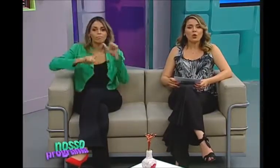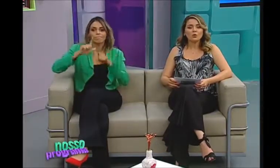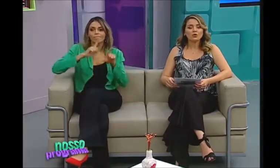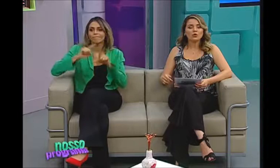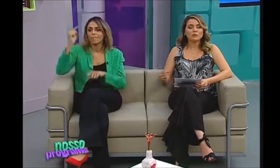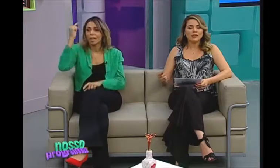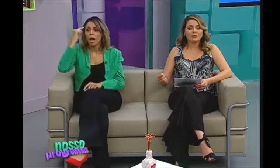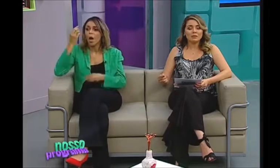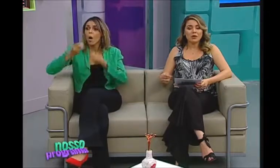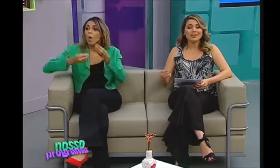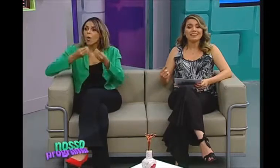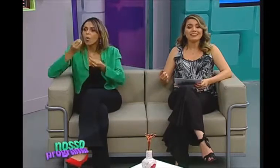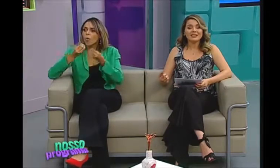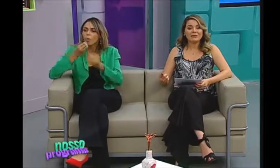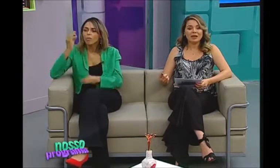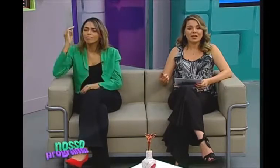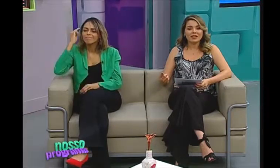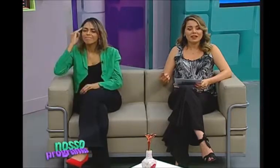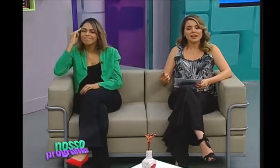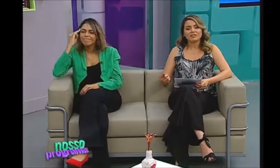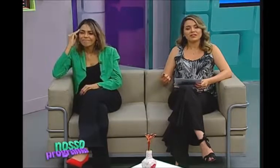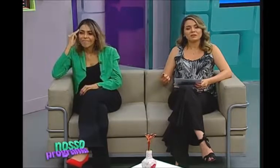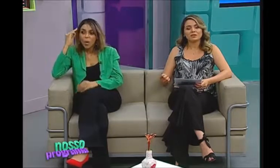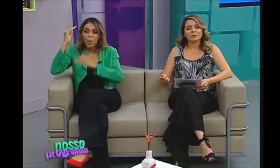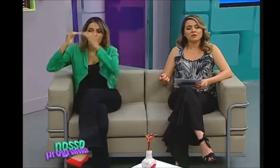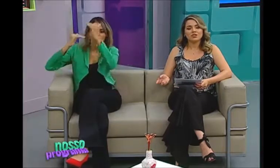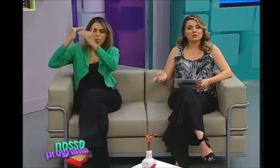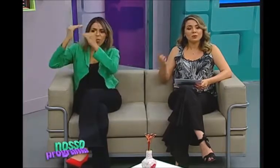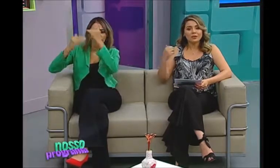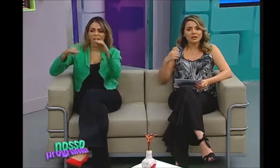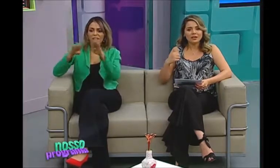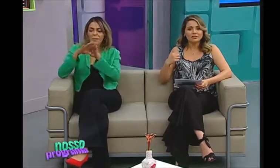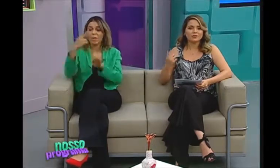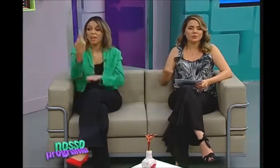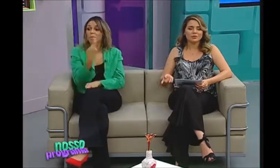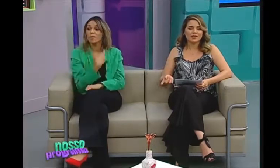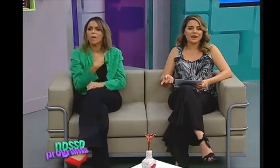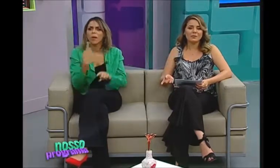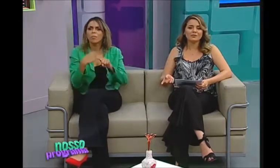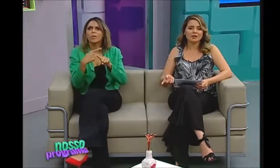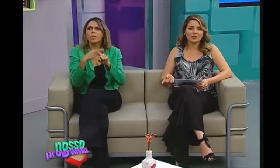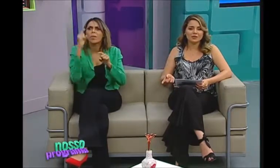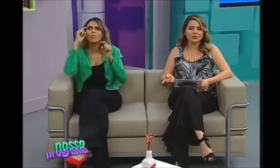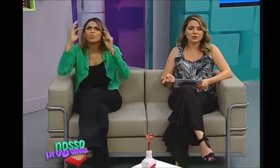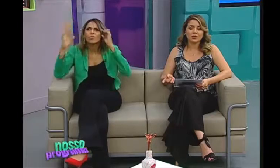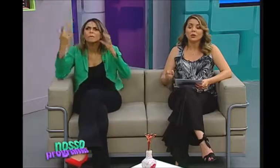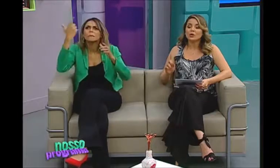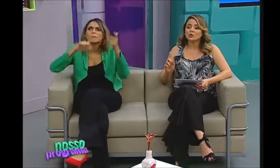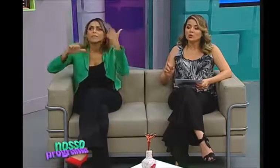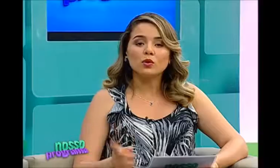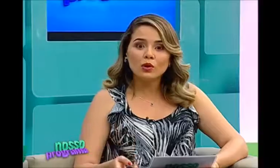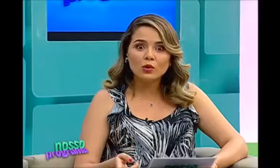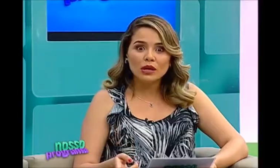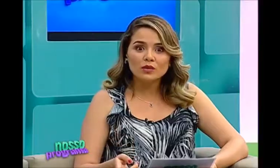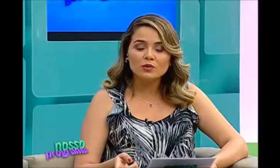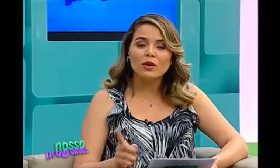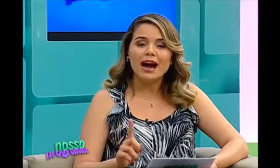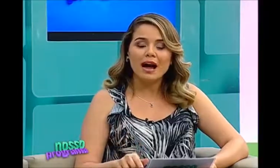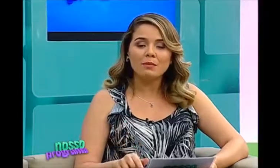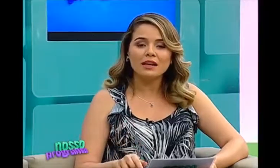como turbinar a memória e também ele vai responder pra gente por que os sonhos acabam se repetindo. Tudo isso amanhã.